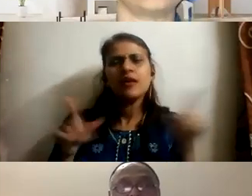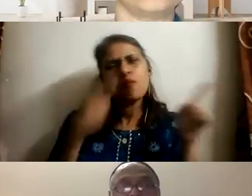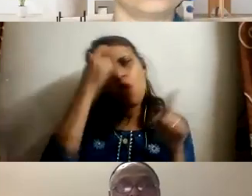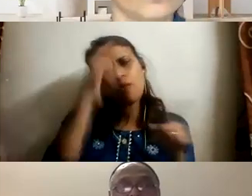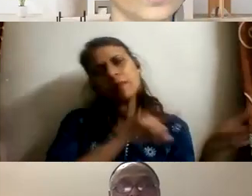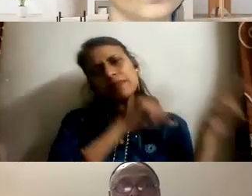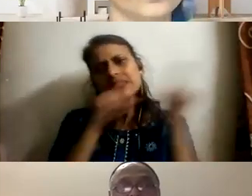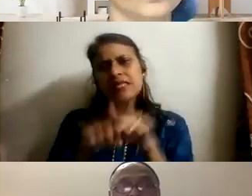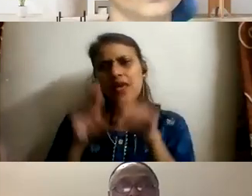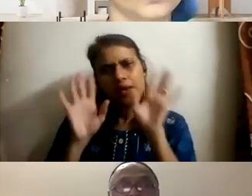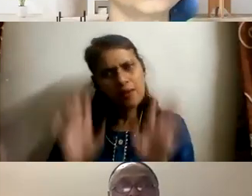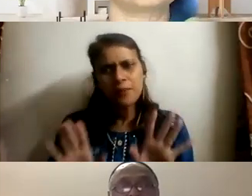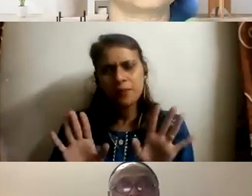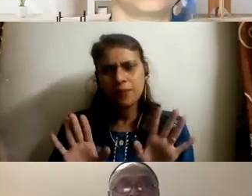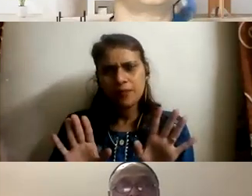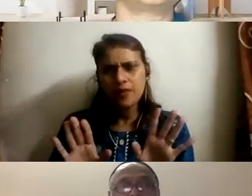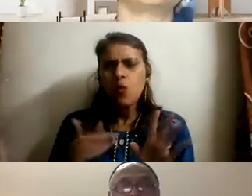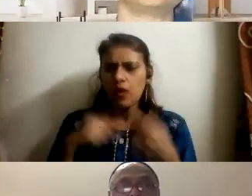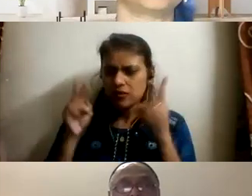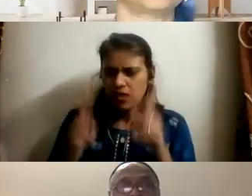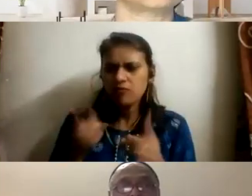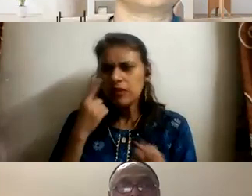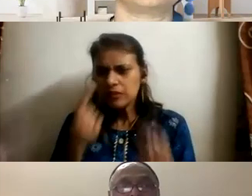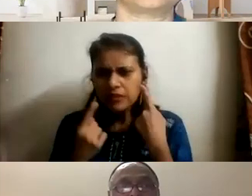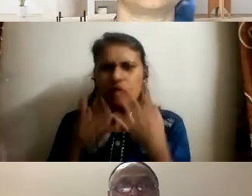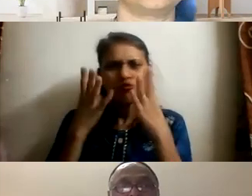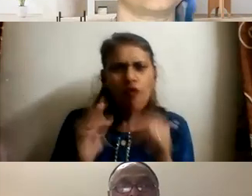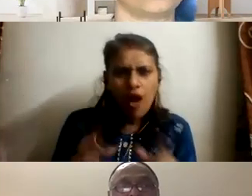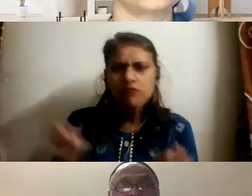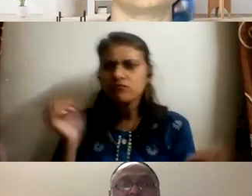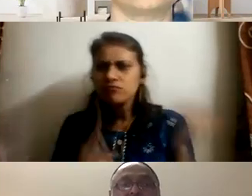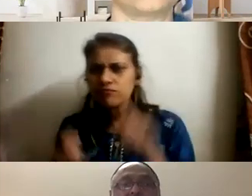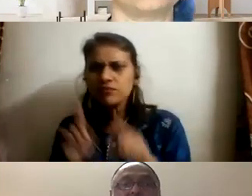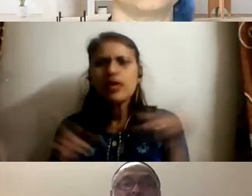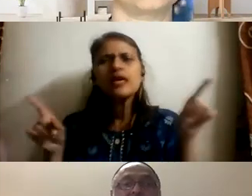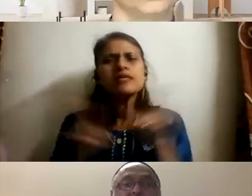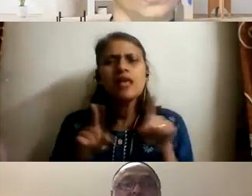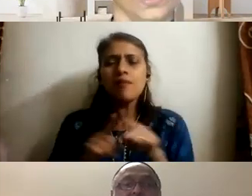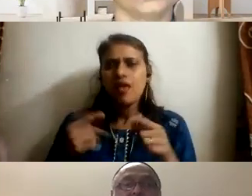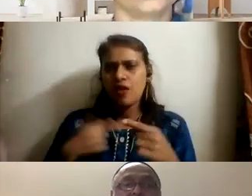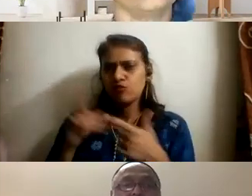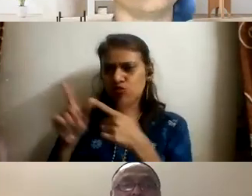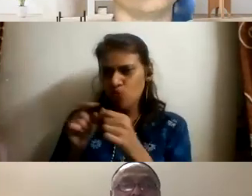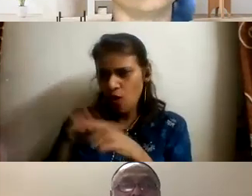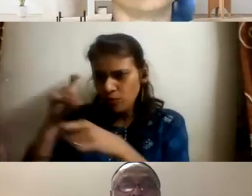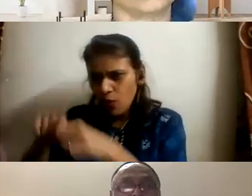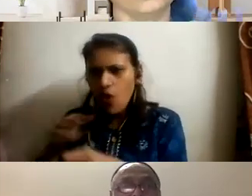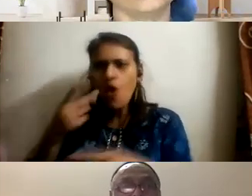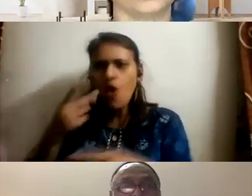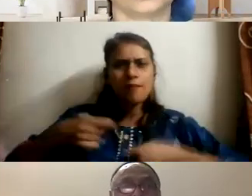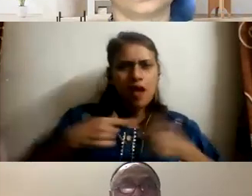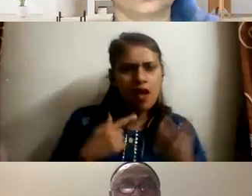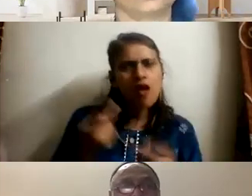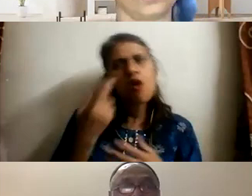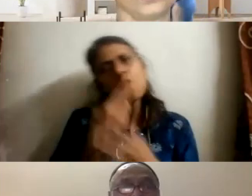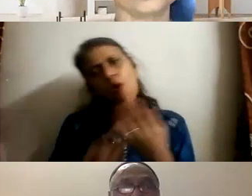which one deals with day in and out, whether it is open employment or self-employment. And so क्या